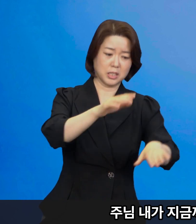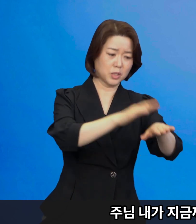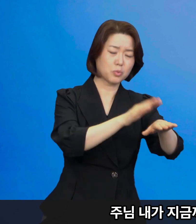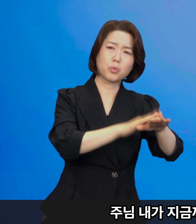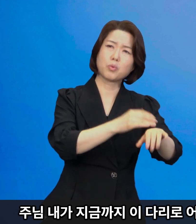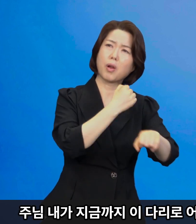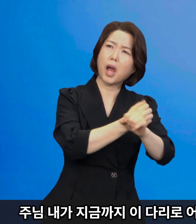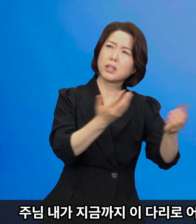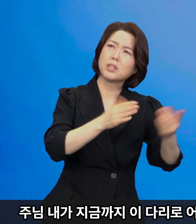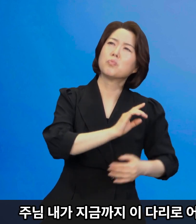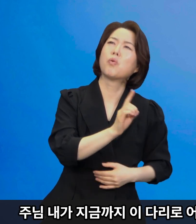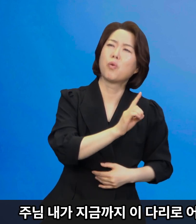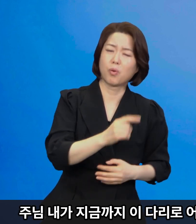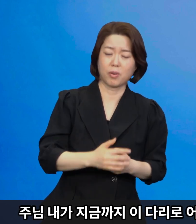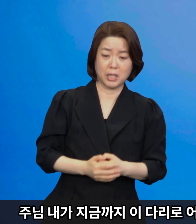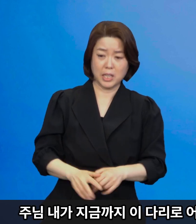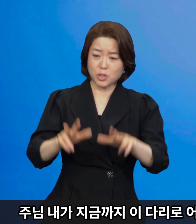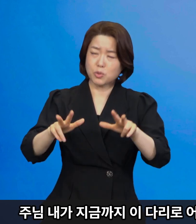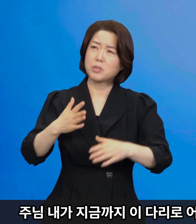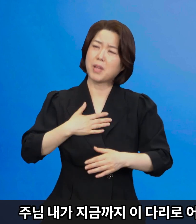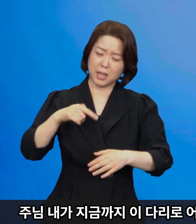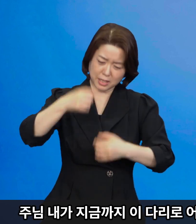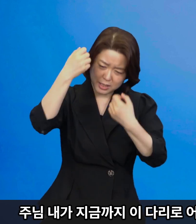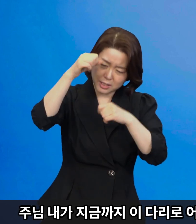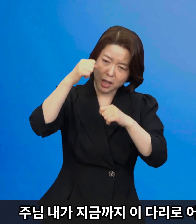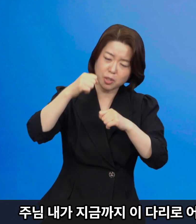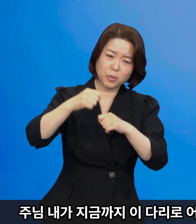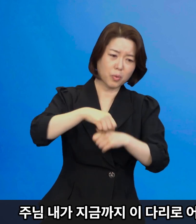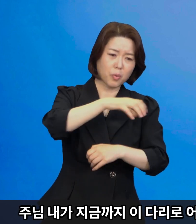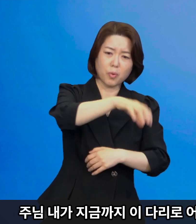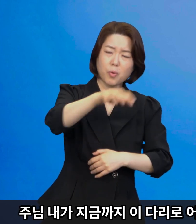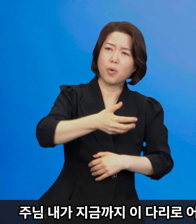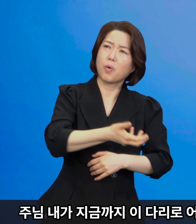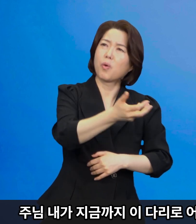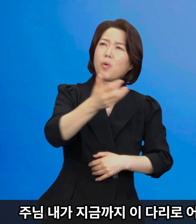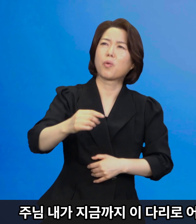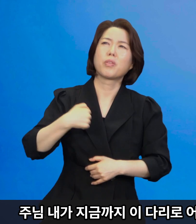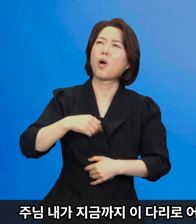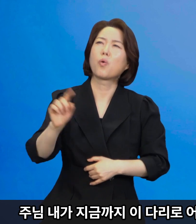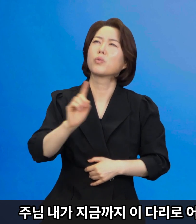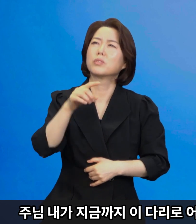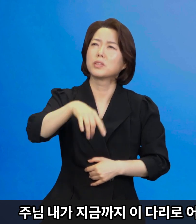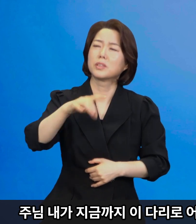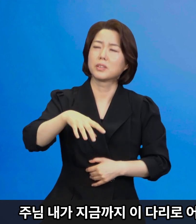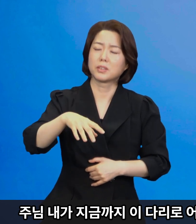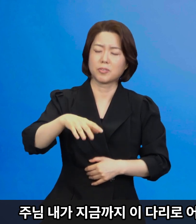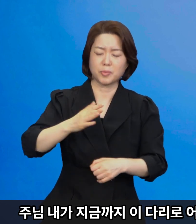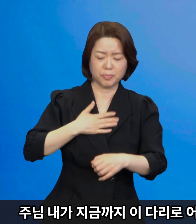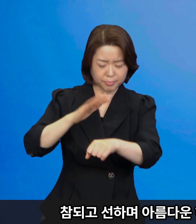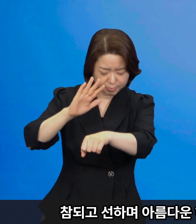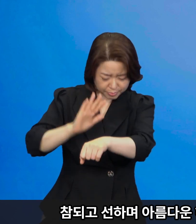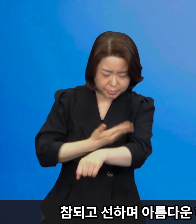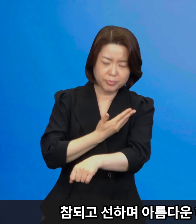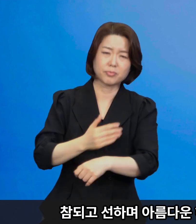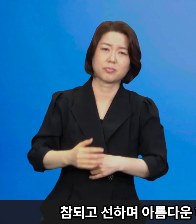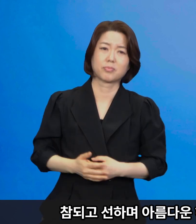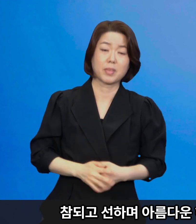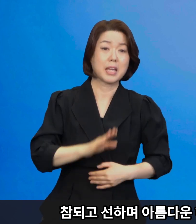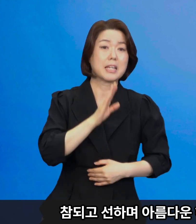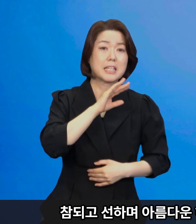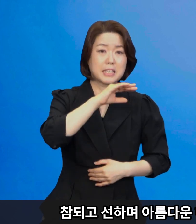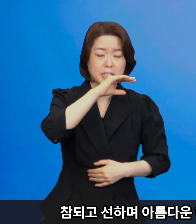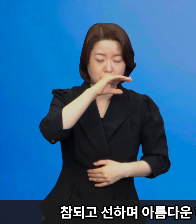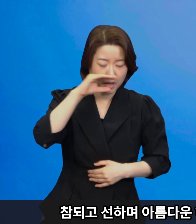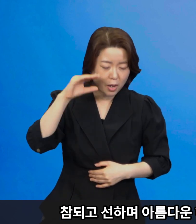했죠? 주님, 내가 지금까지 이 다리로 어딜 그렇게 돌아다녔나요? 잘못했습니다. 참되고